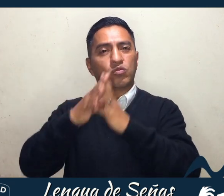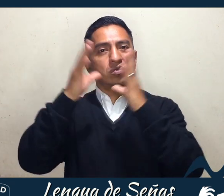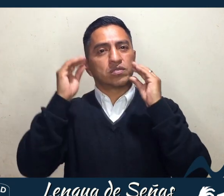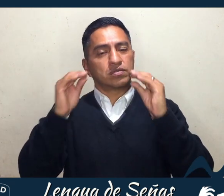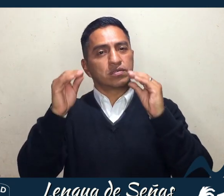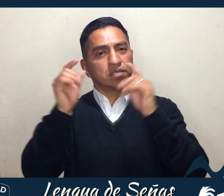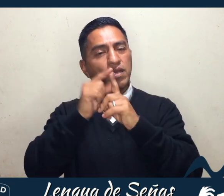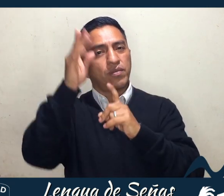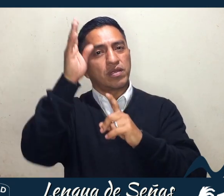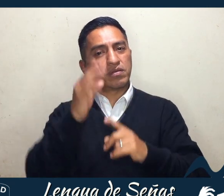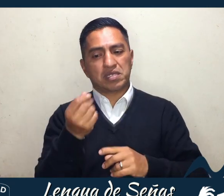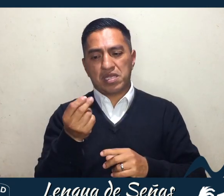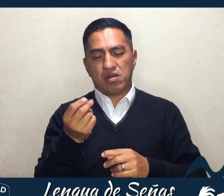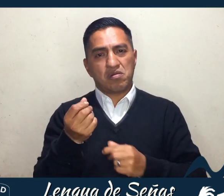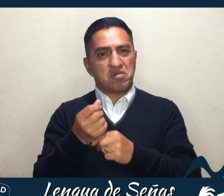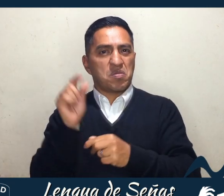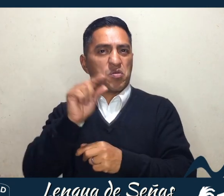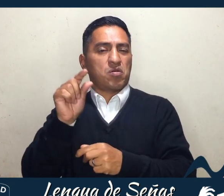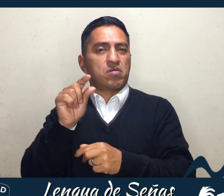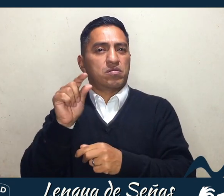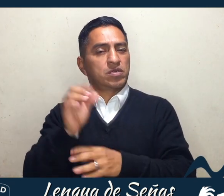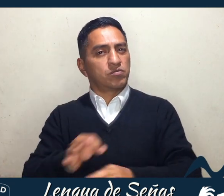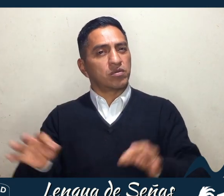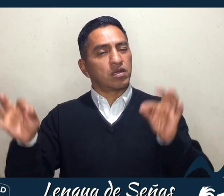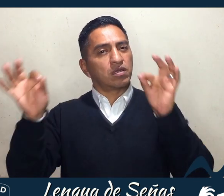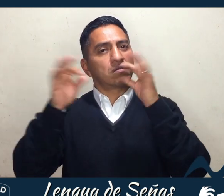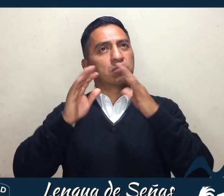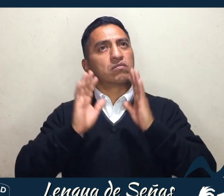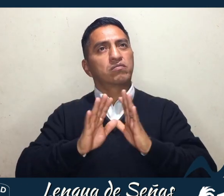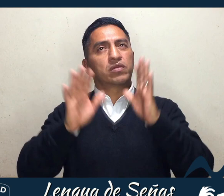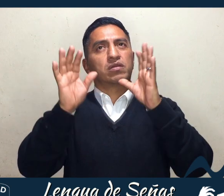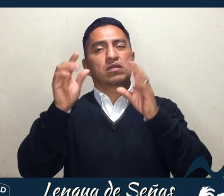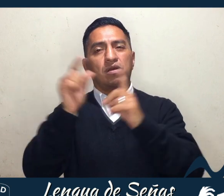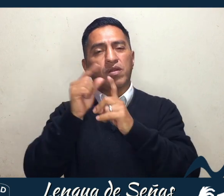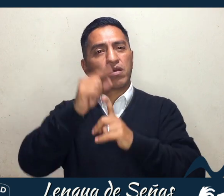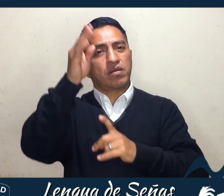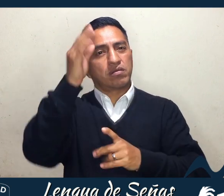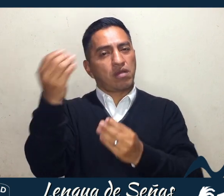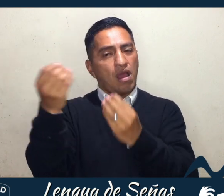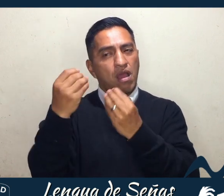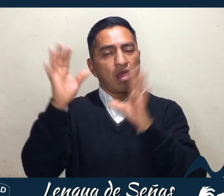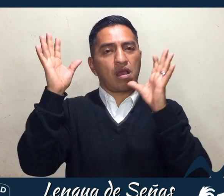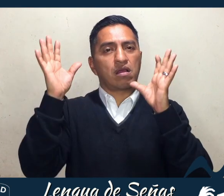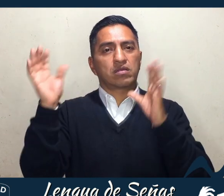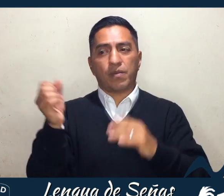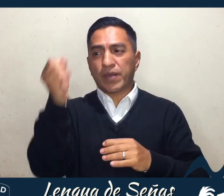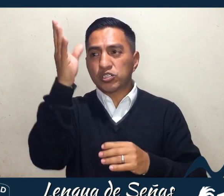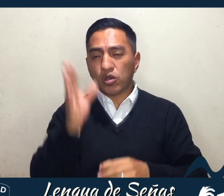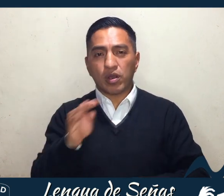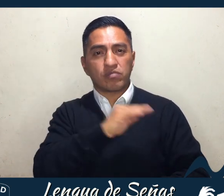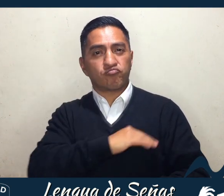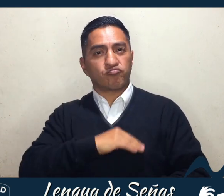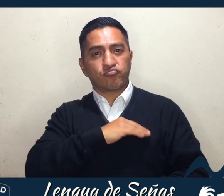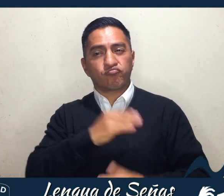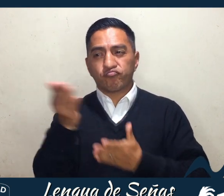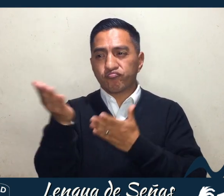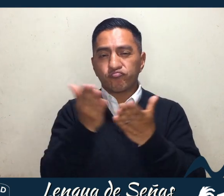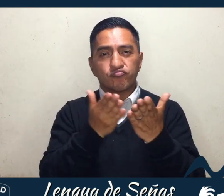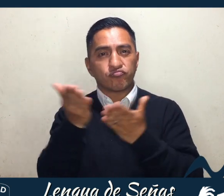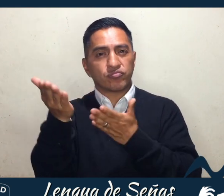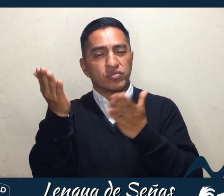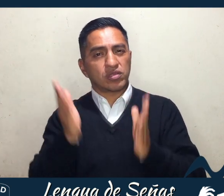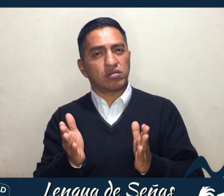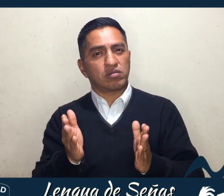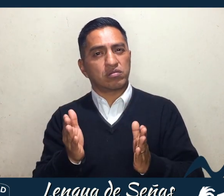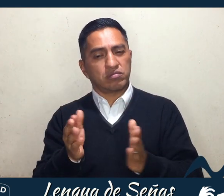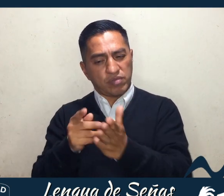podemos darle en forma económica. Nosotros tenemos que mantener a nuestros pastores y misioneros y siervos con